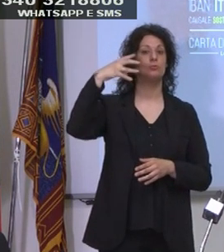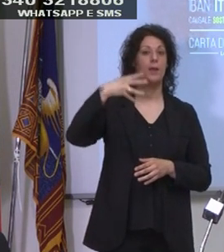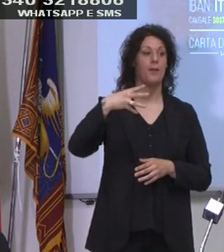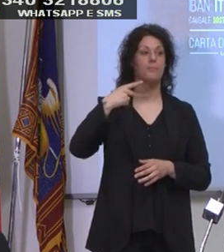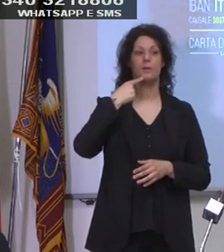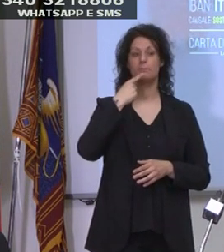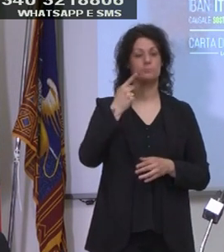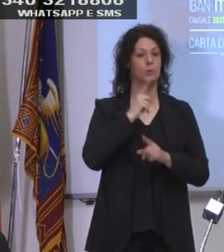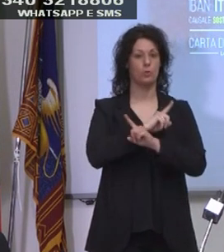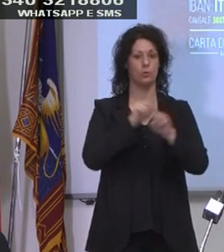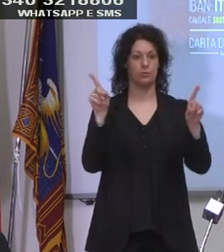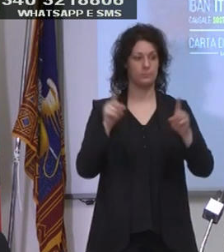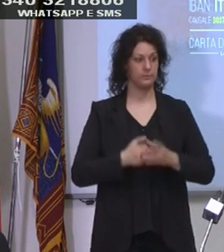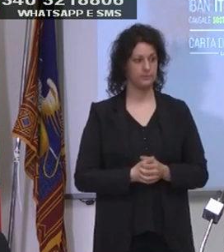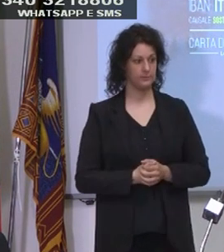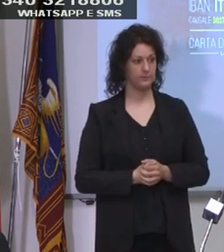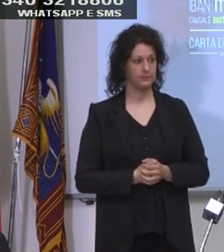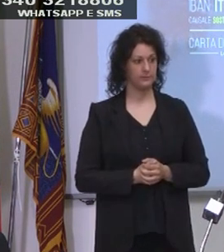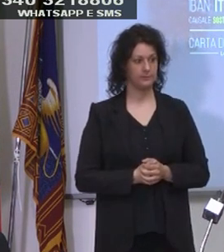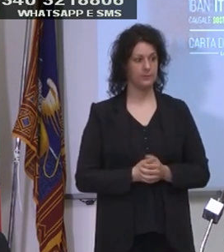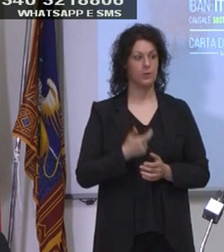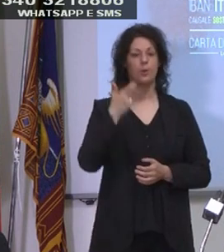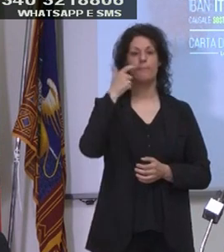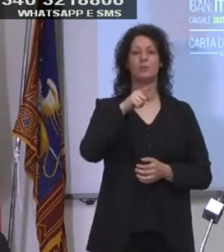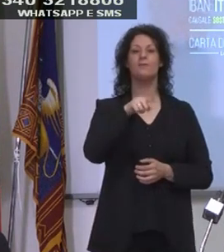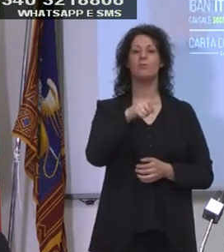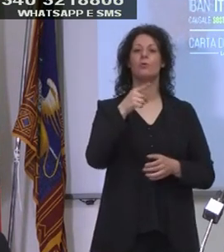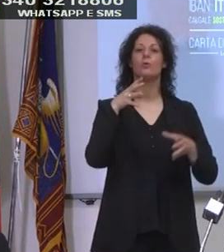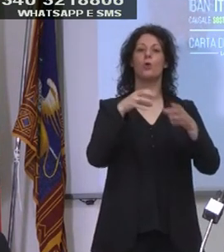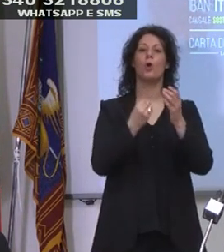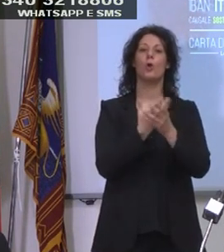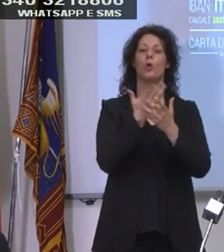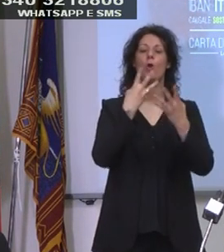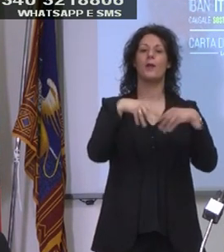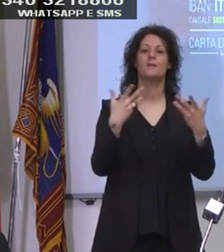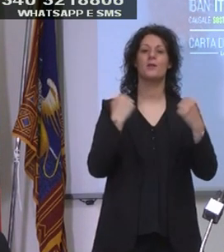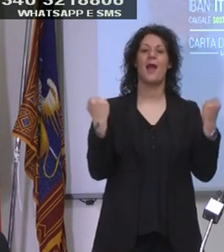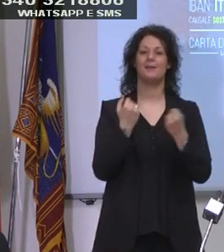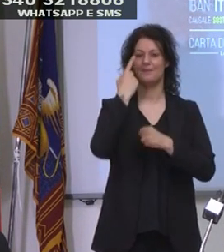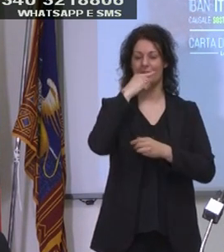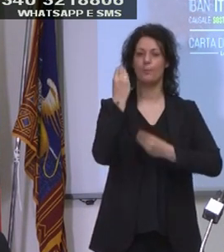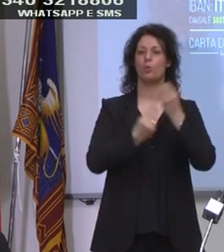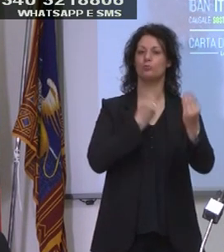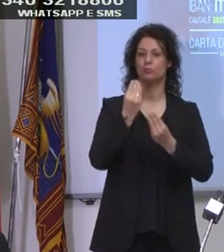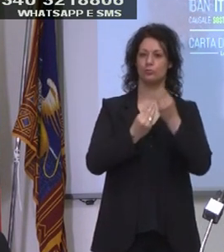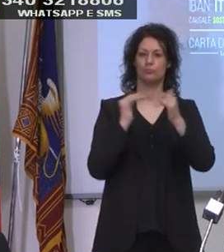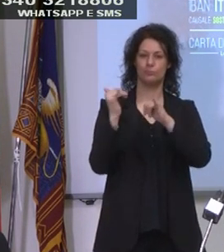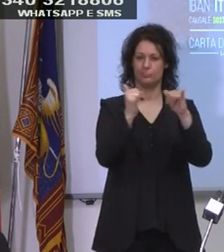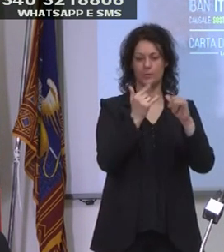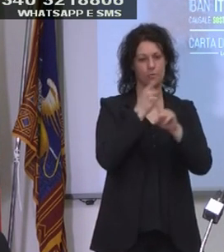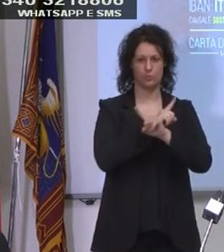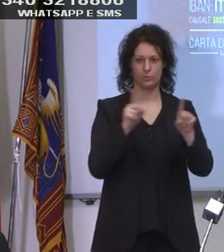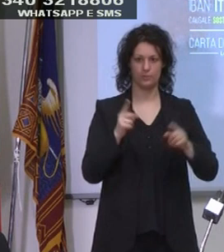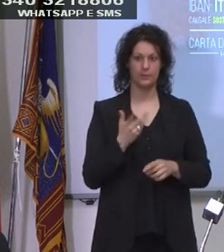ludico-ricreativa. L'attività ludico-ricreativa è proibita dal DPCM. E quindi con questo chiuso. Scusate, allora, ho una domanda